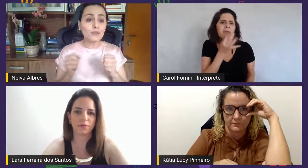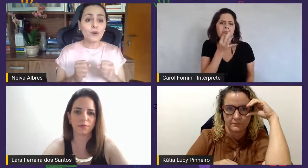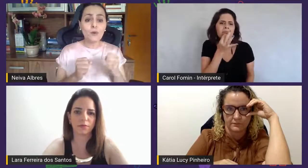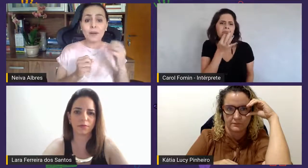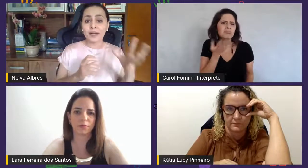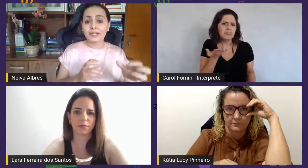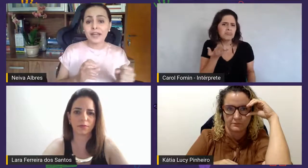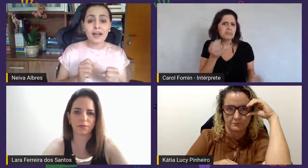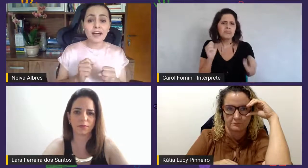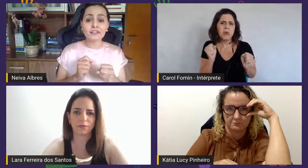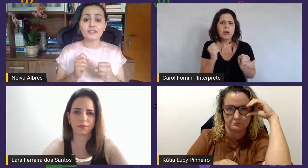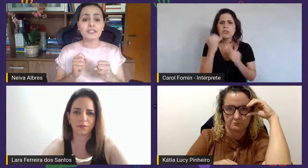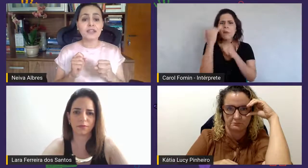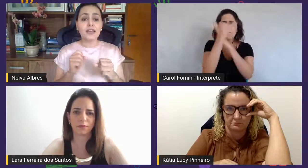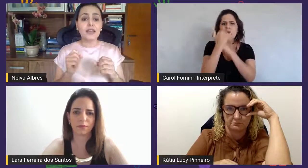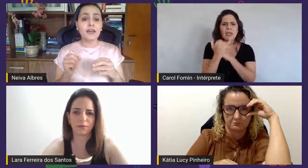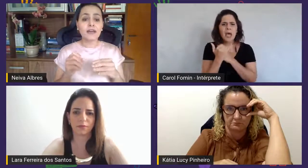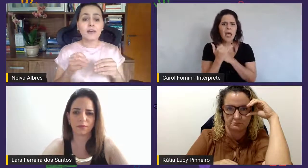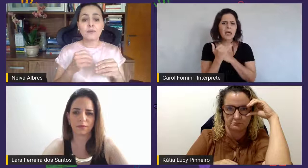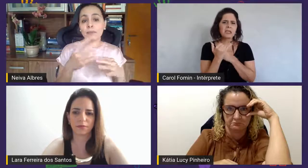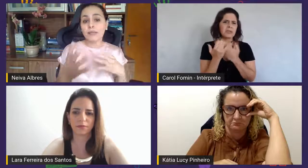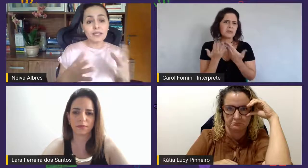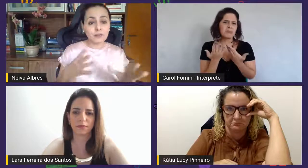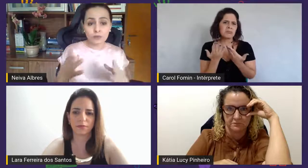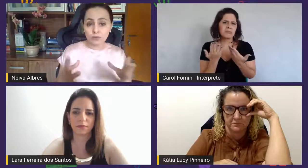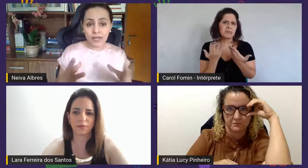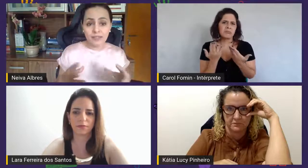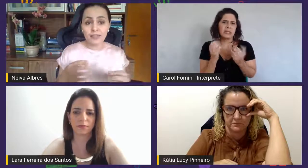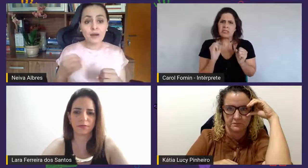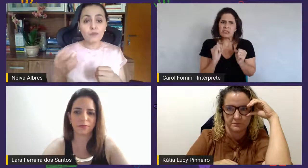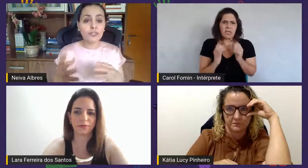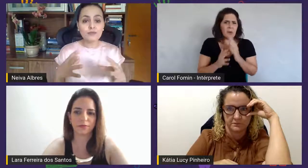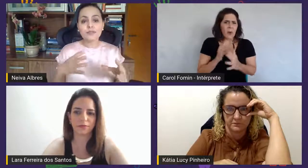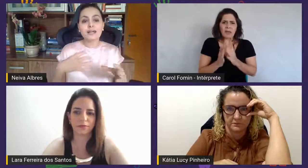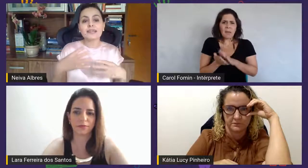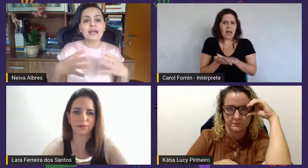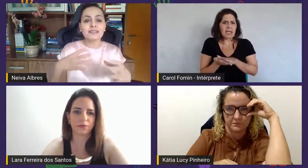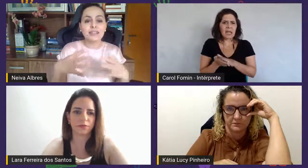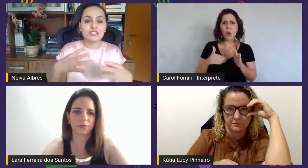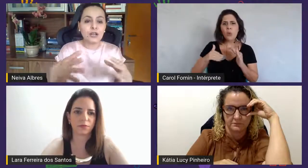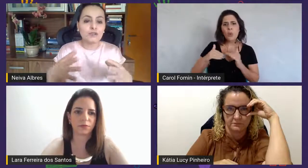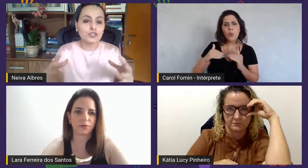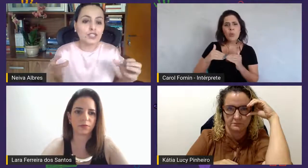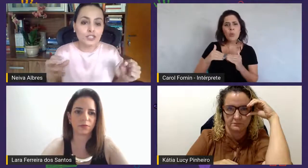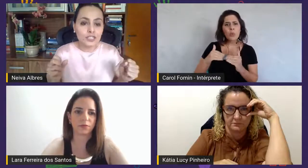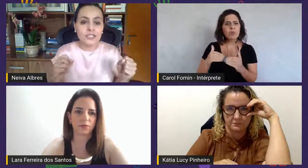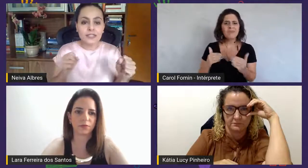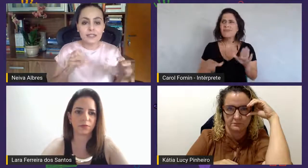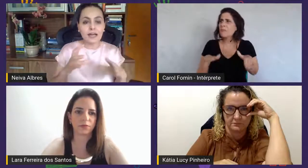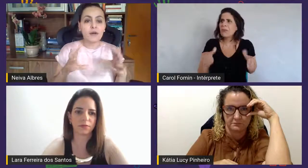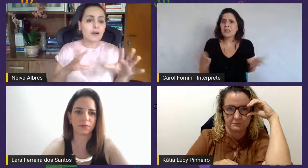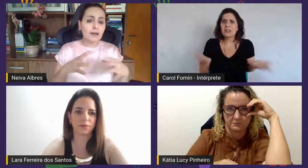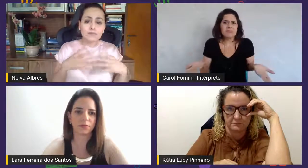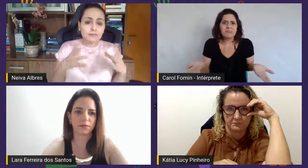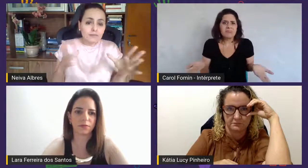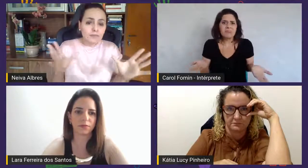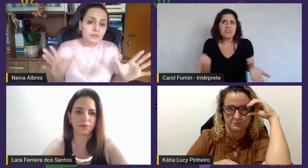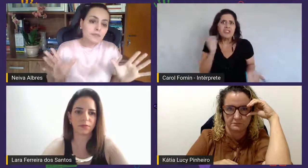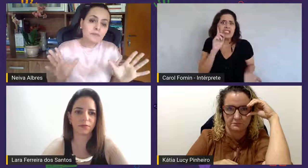Um batom, uma maquiagem, dependendo do lugar, né? A unha, se for a sala de aula do dia a dia,